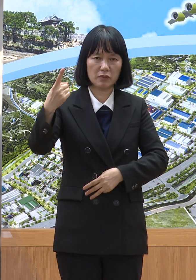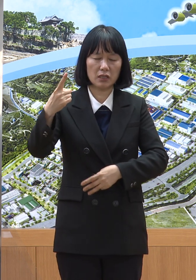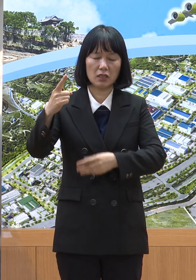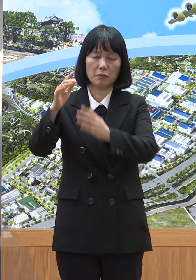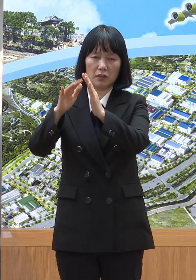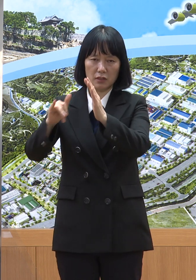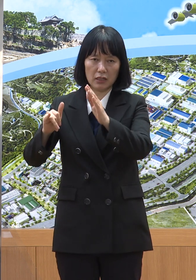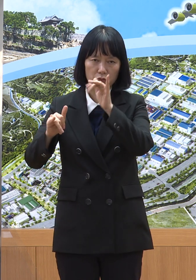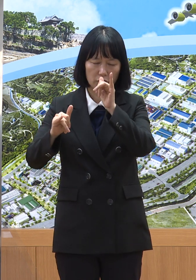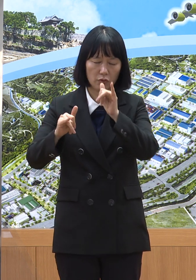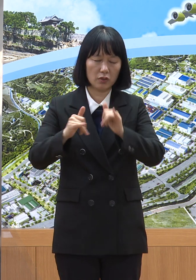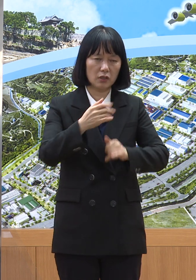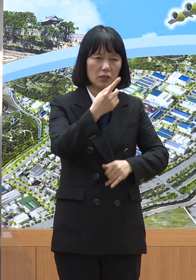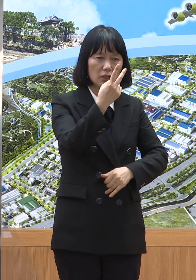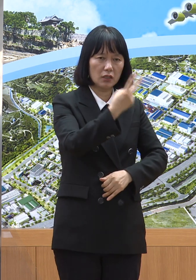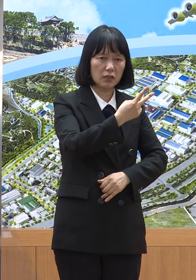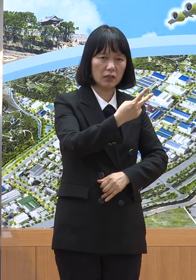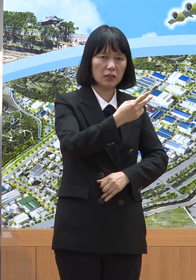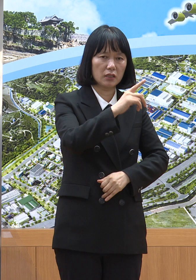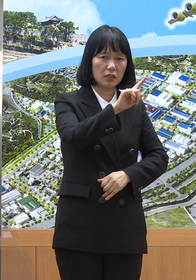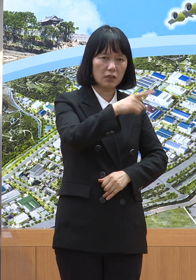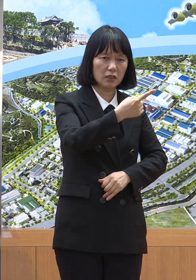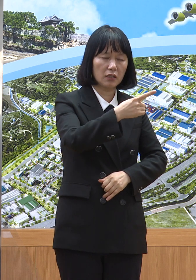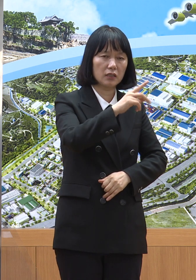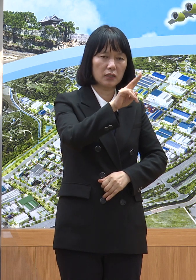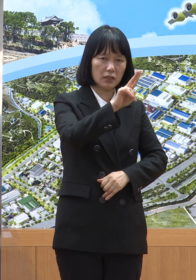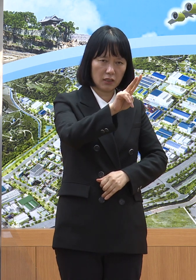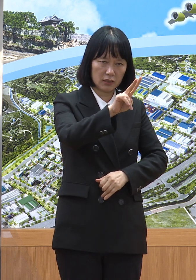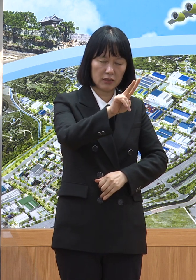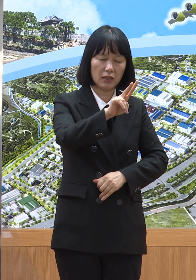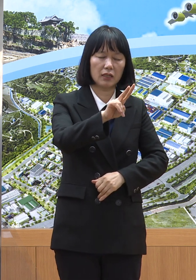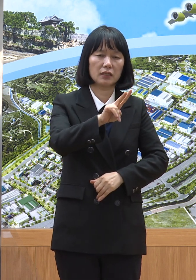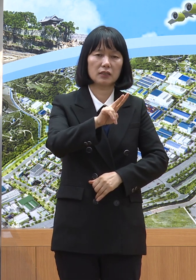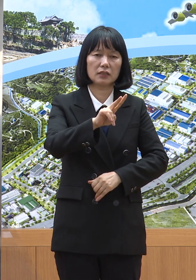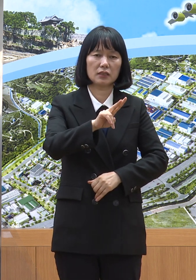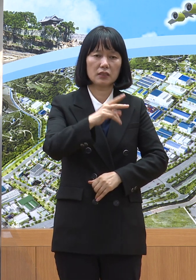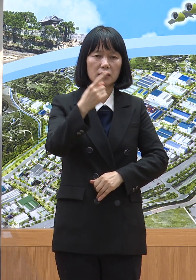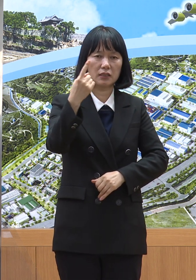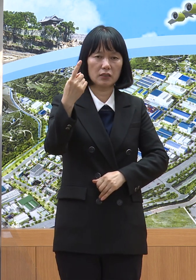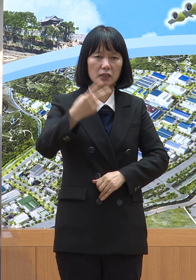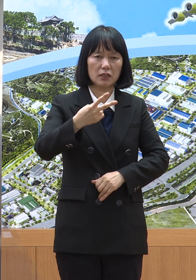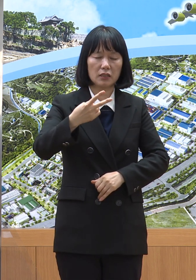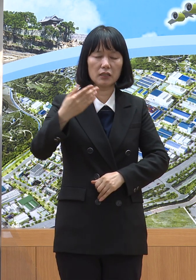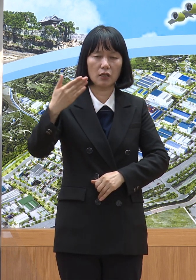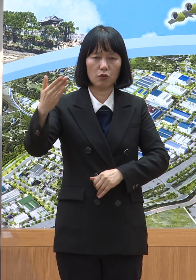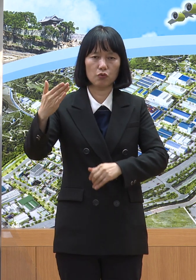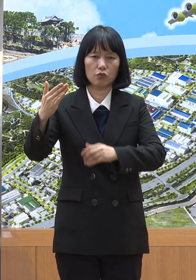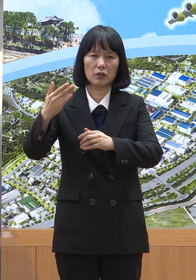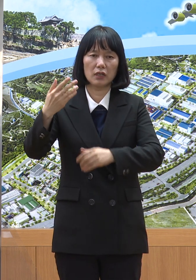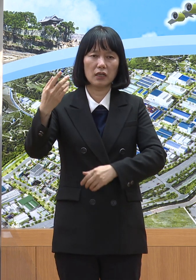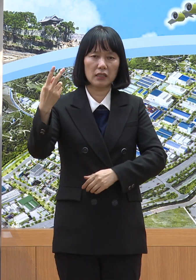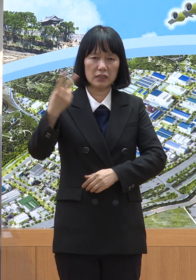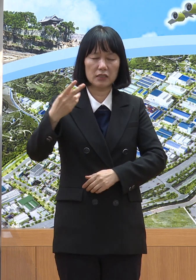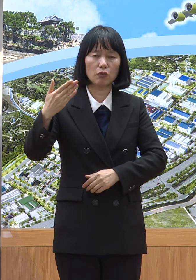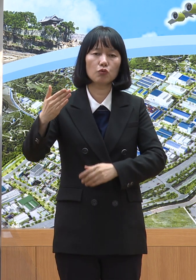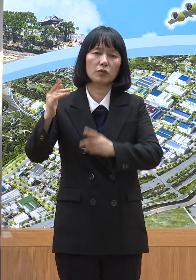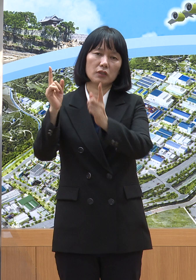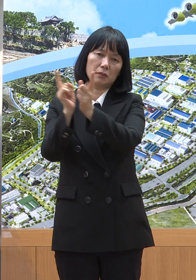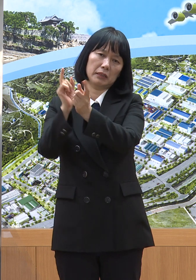2081번의 가족이며 진주 2102번 확진자는 2009번의 접촉자입니다.